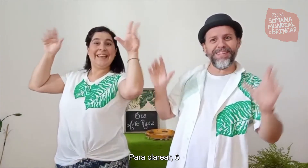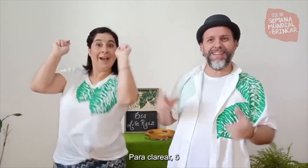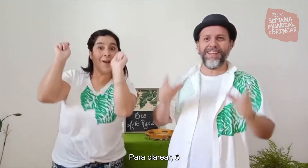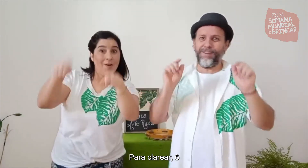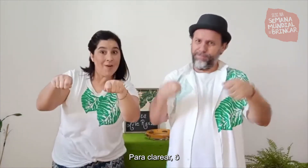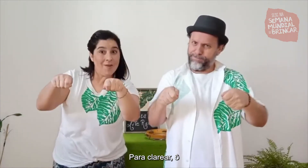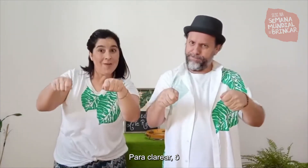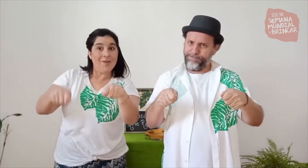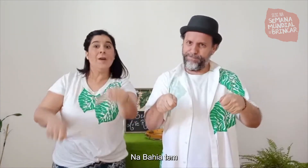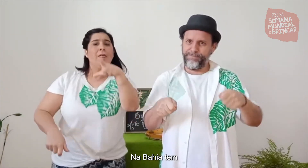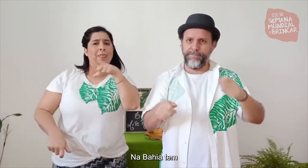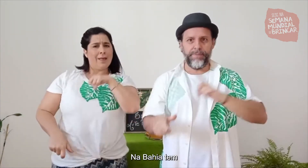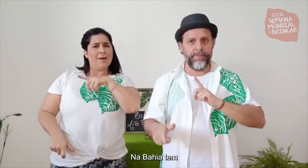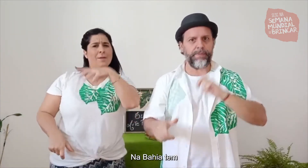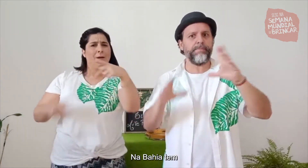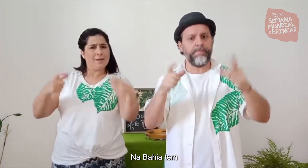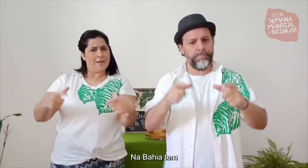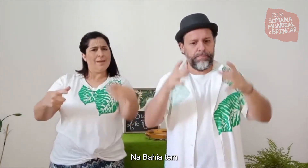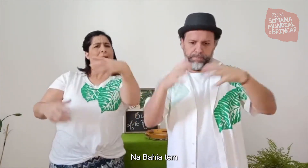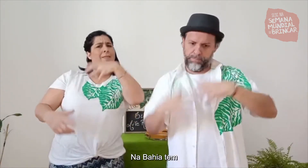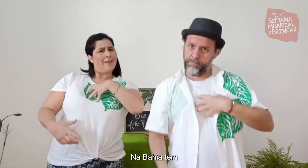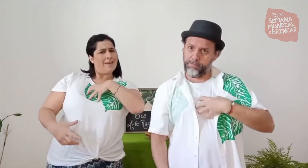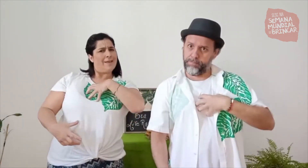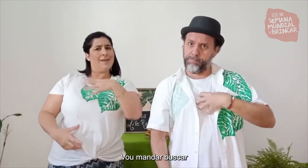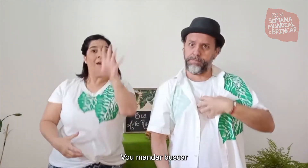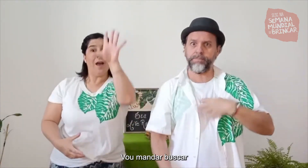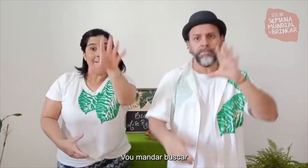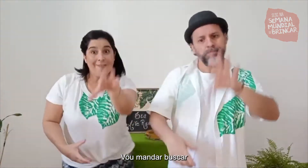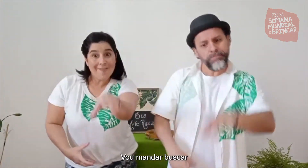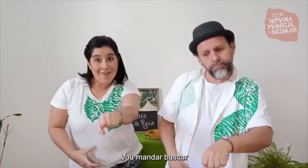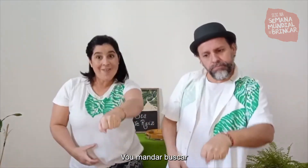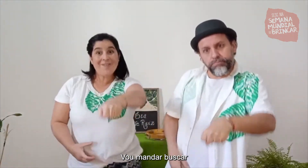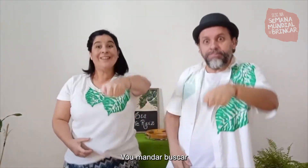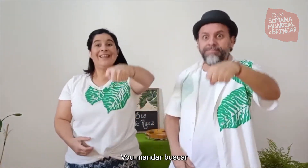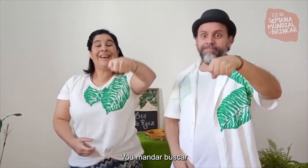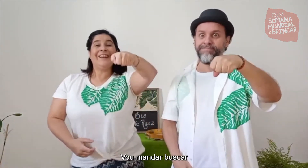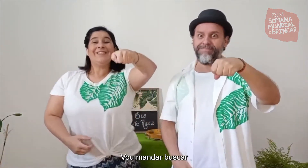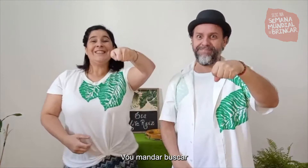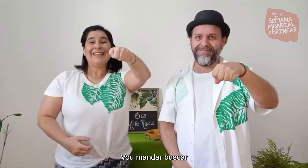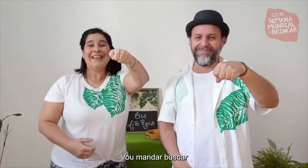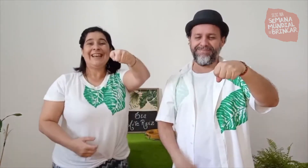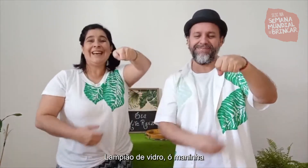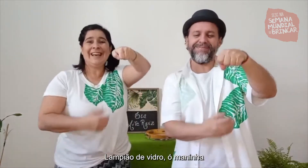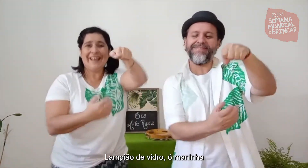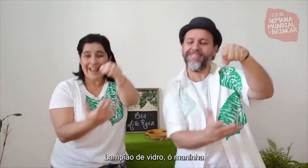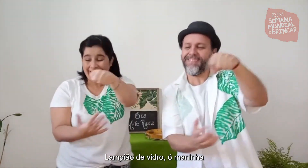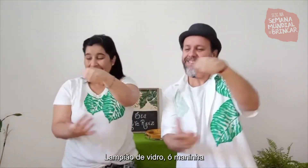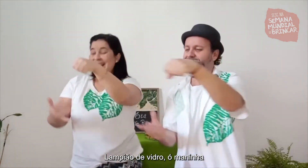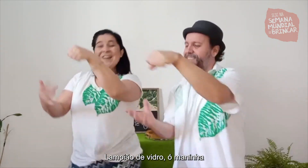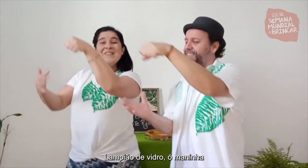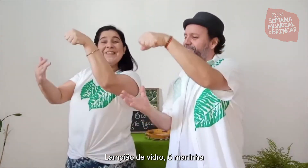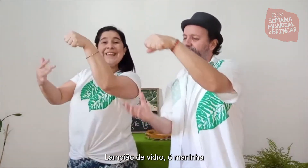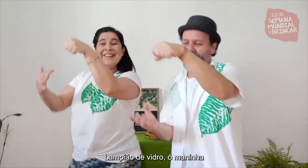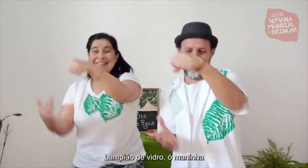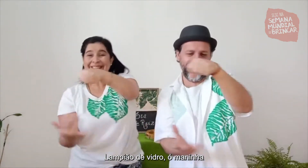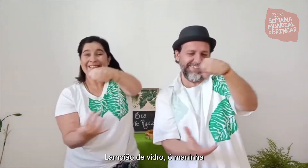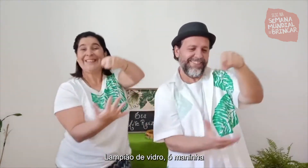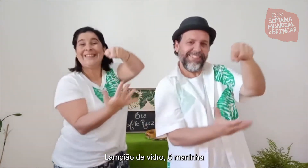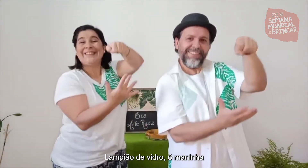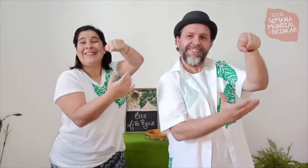clarear. Na Bahia tem, vou mandar buscar lampião de vidro, ó